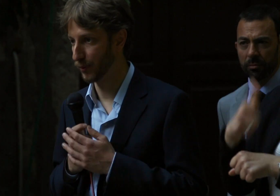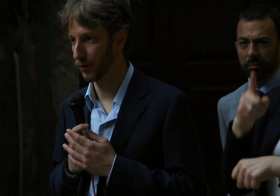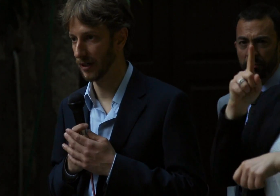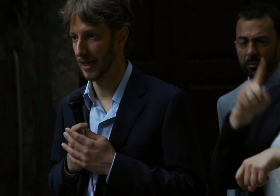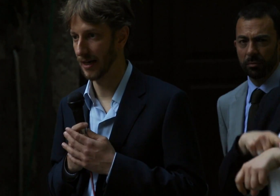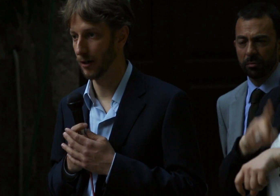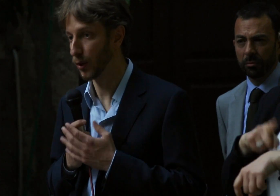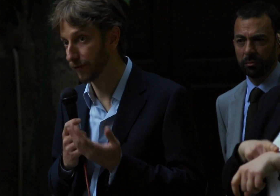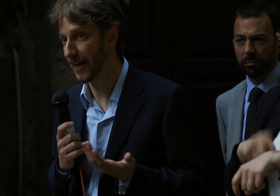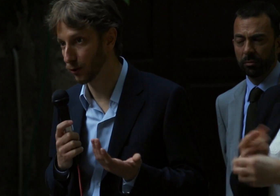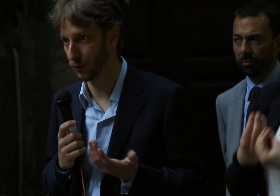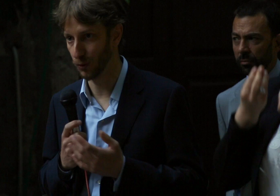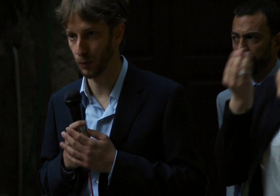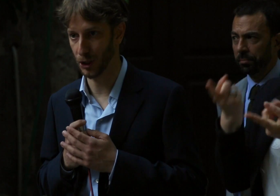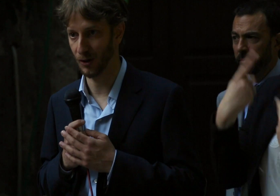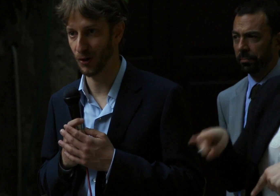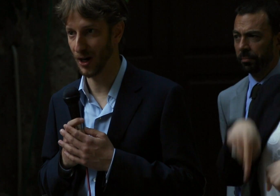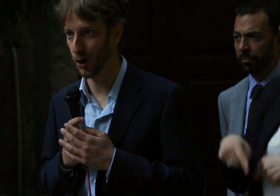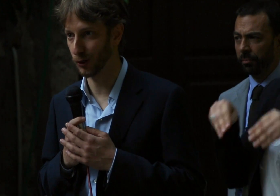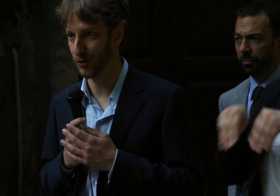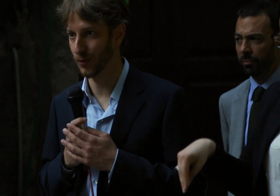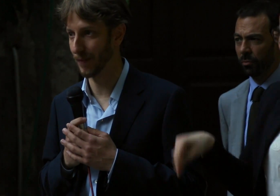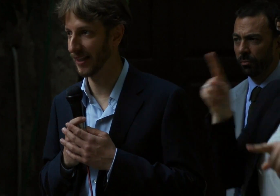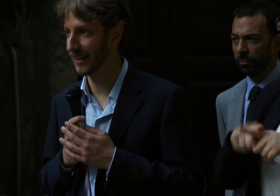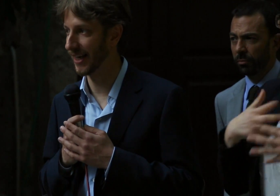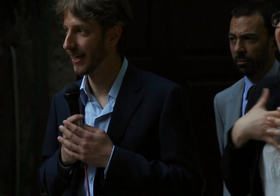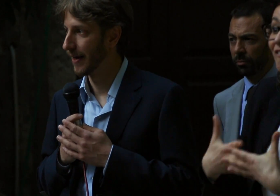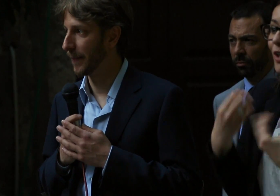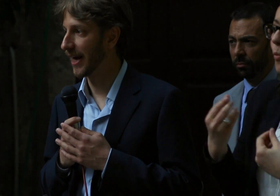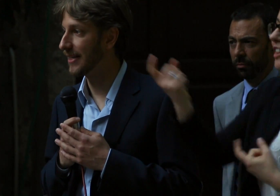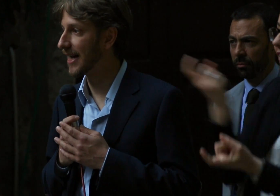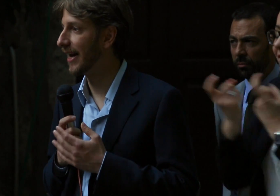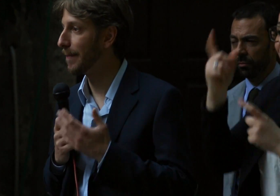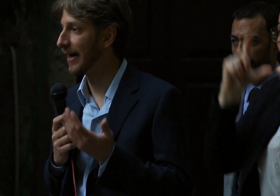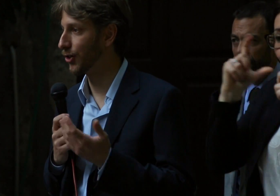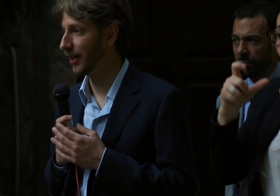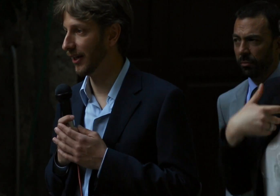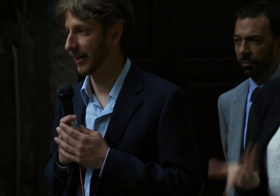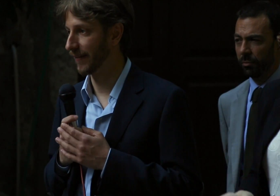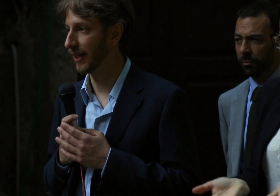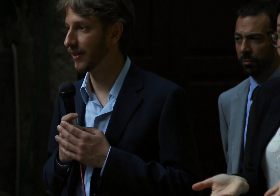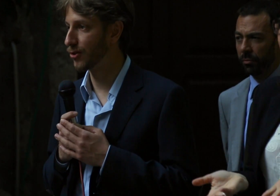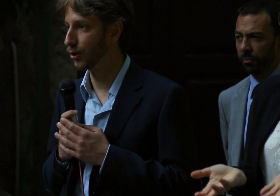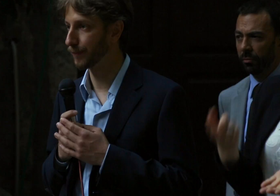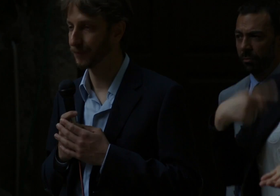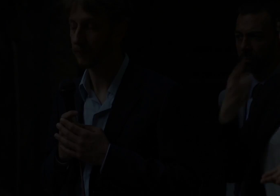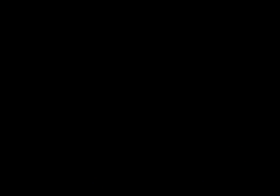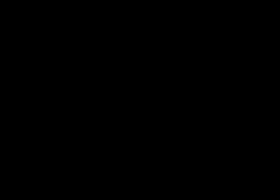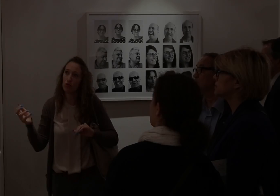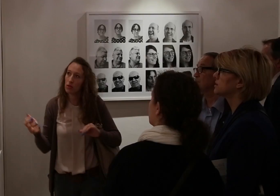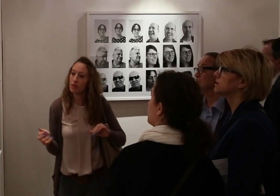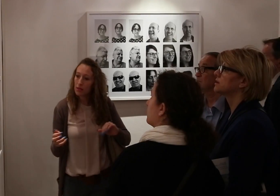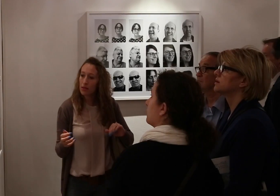loro tempo, il loro affetto con cui ci hanno accolto sicuramente per realizzare le immagini che avete visto.